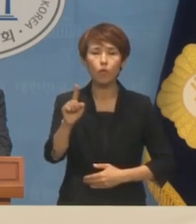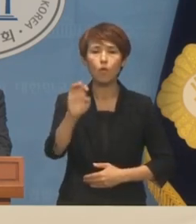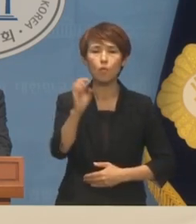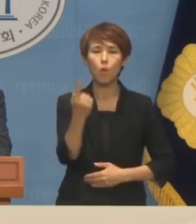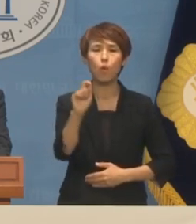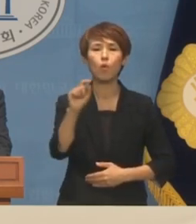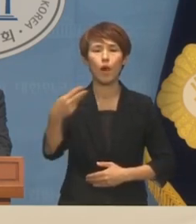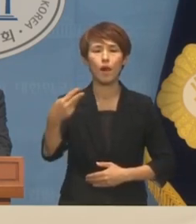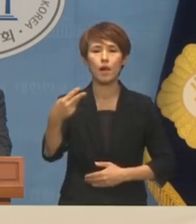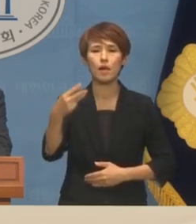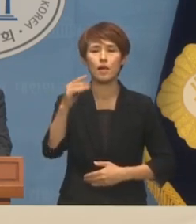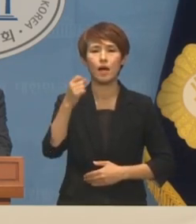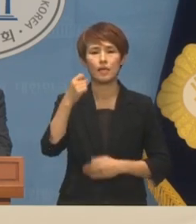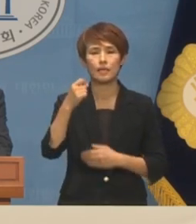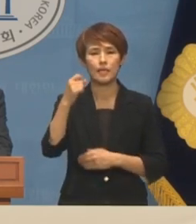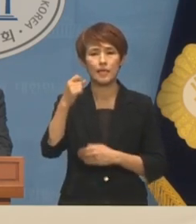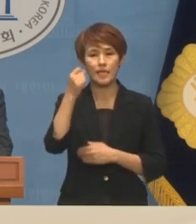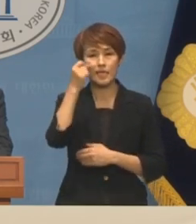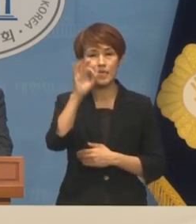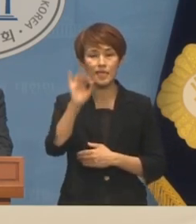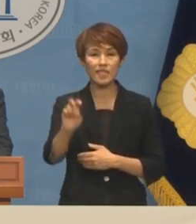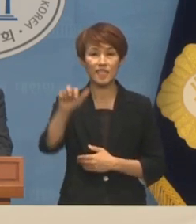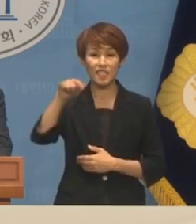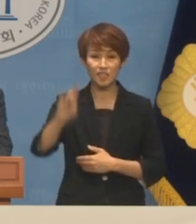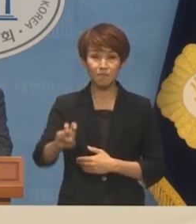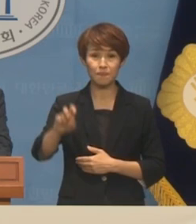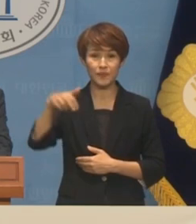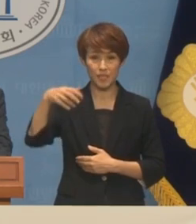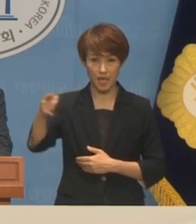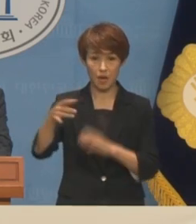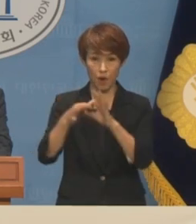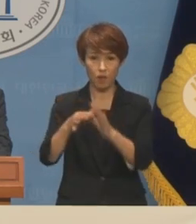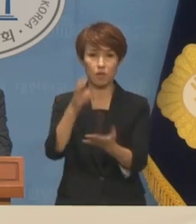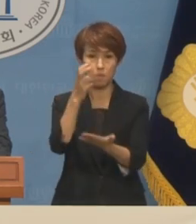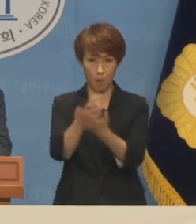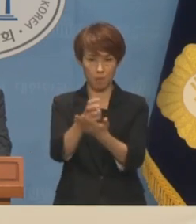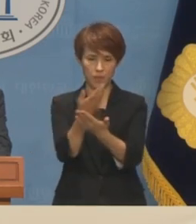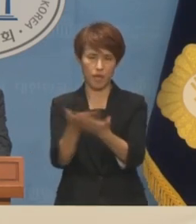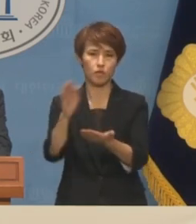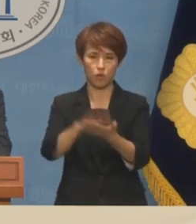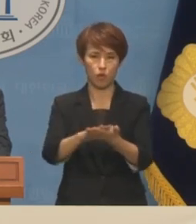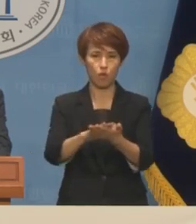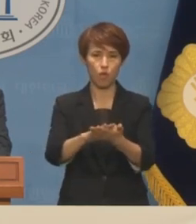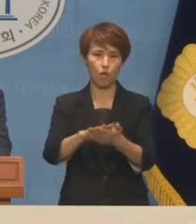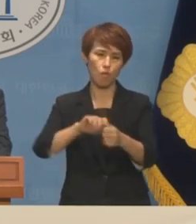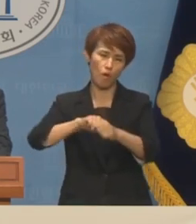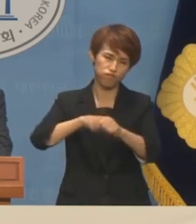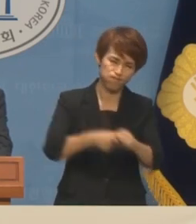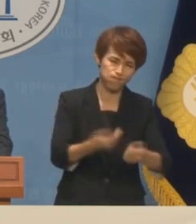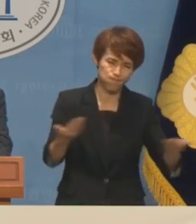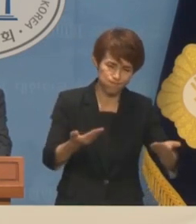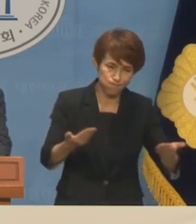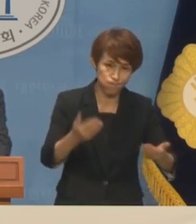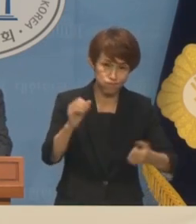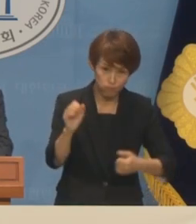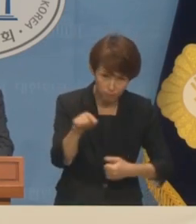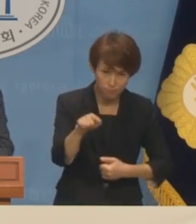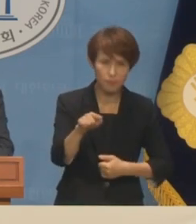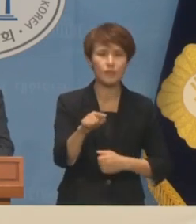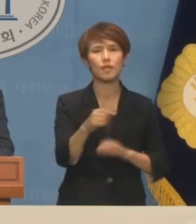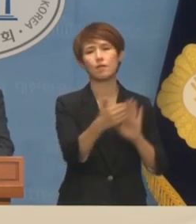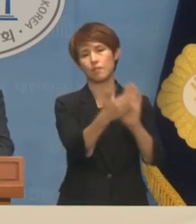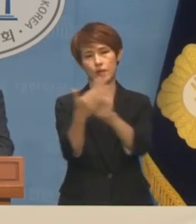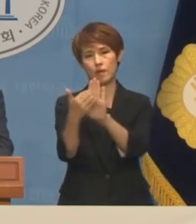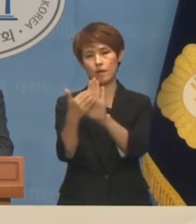포괄임금제 금지를 명문화하는 근로기준법 개정안과 과로사 등의 예방과 기업에 대한